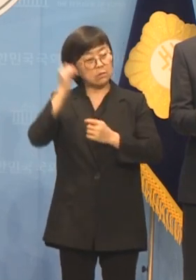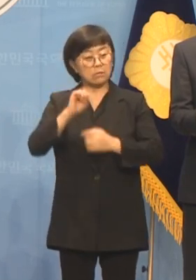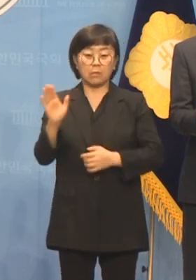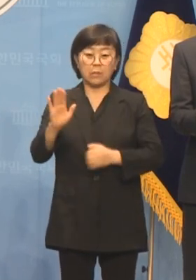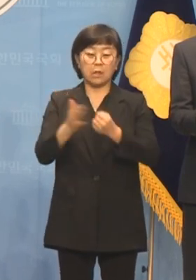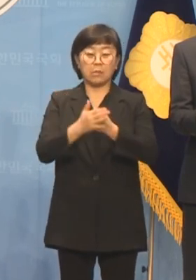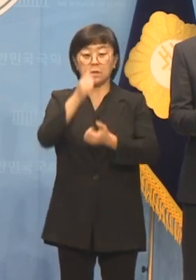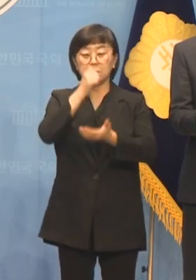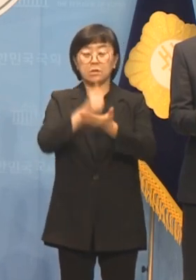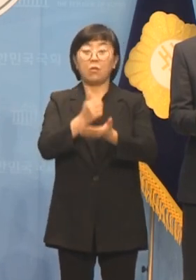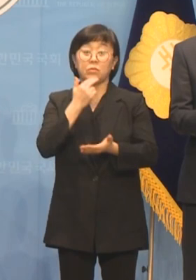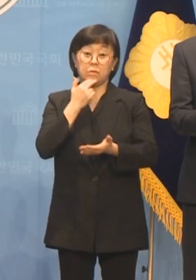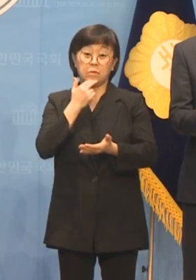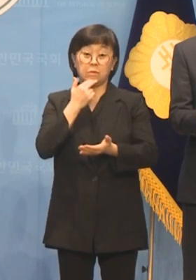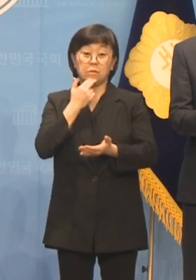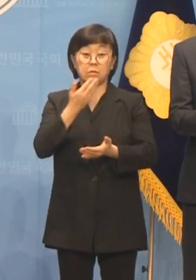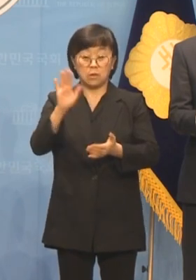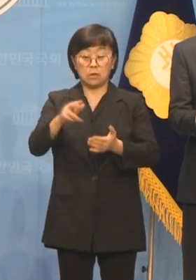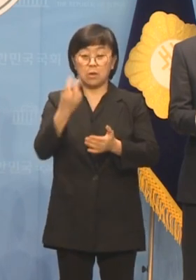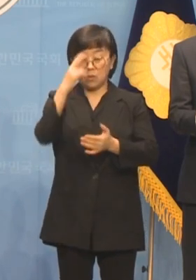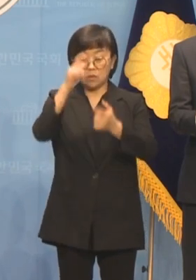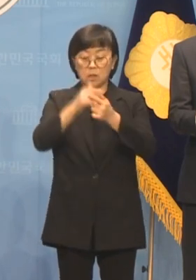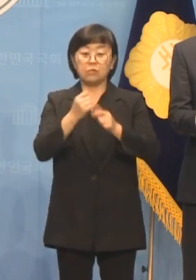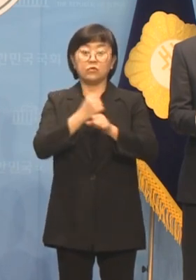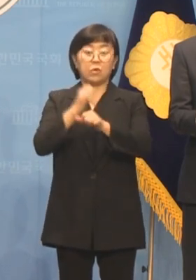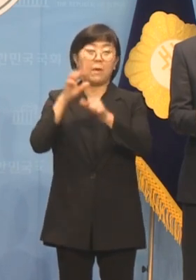때문에 무죄임에도 불구하고 검찰의 구속